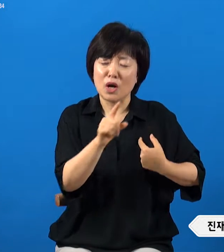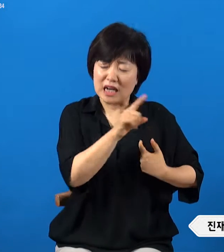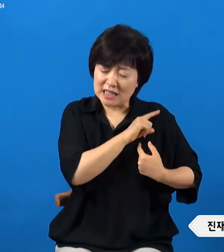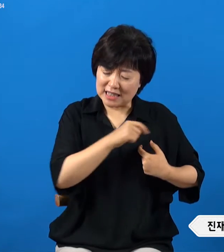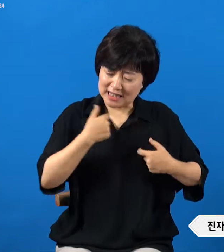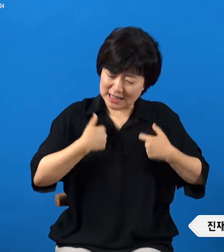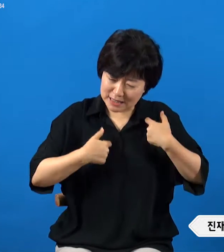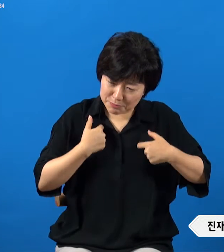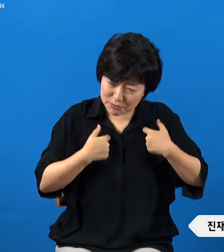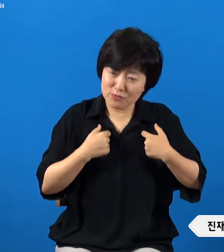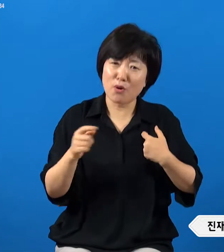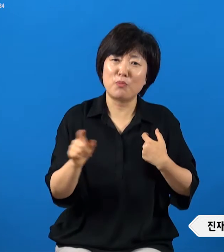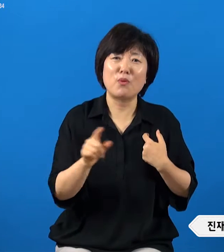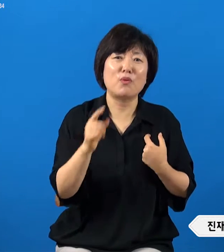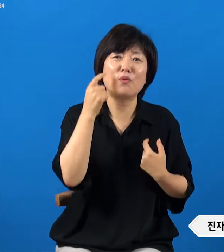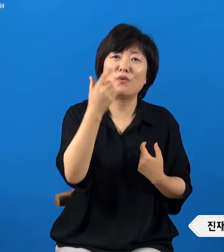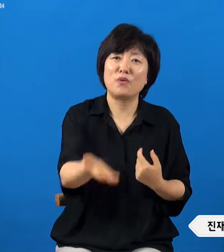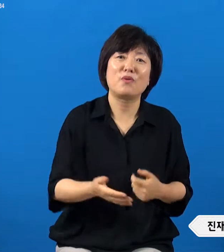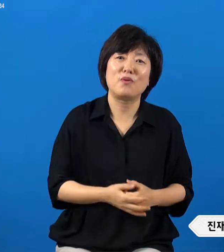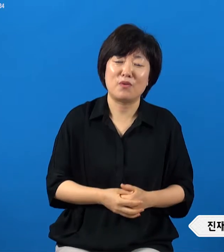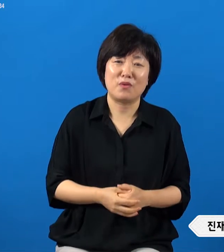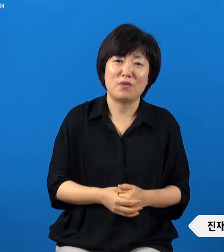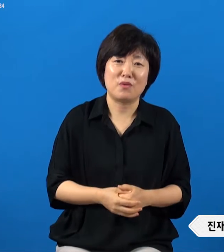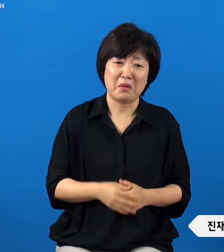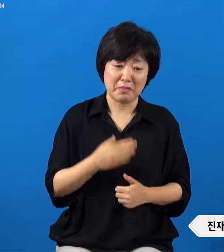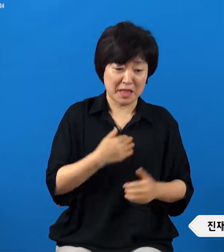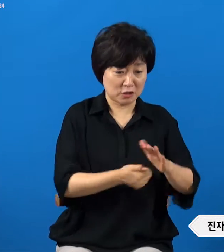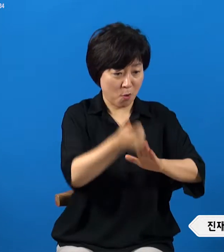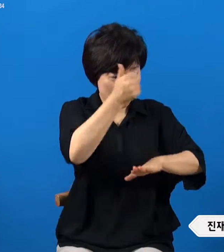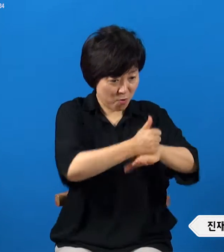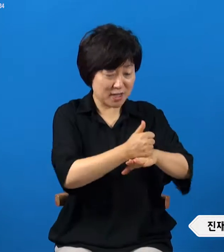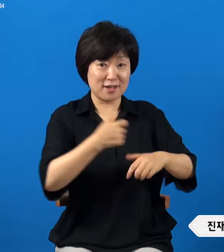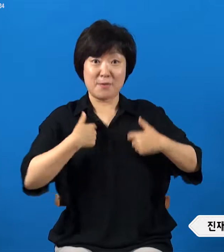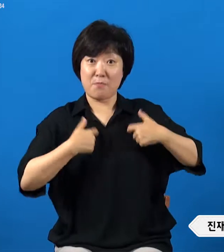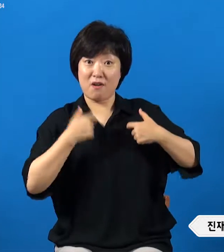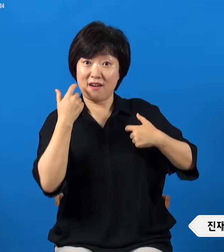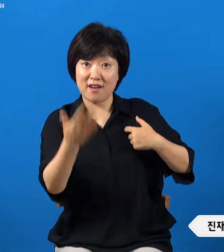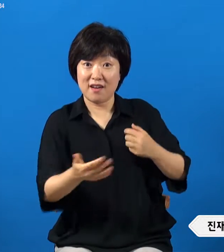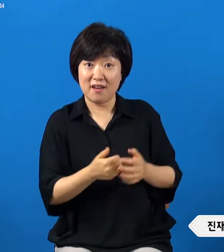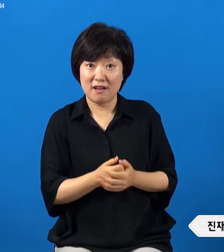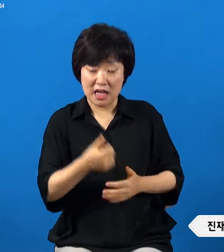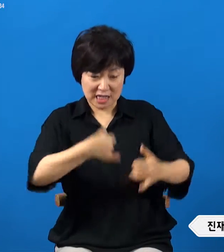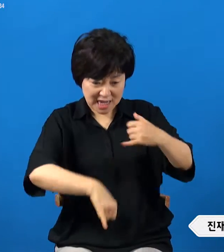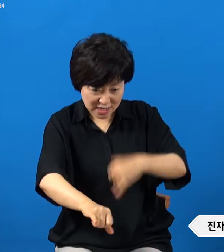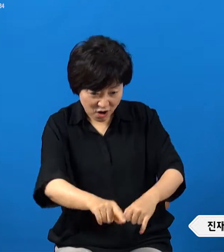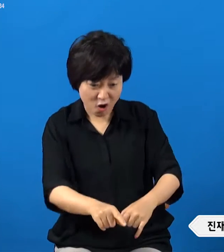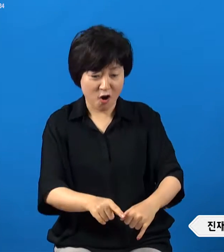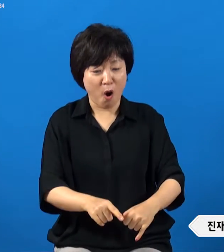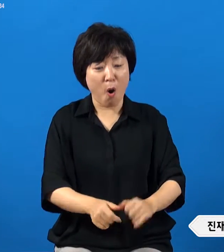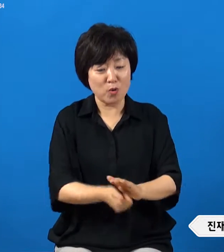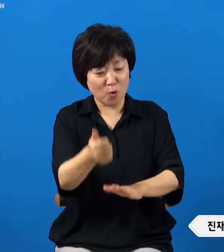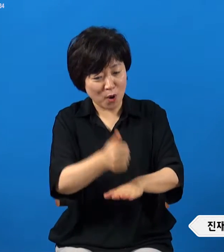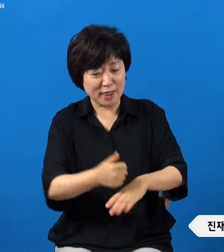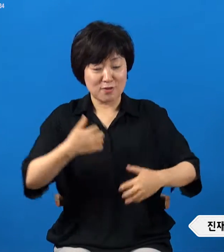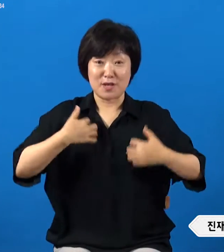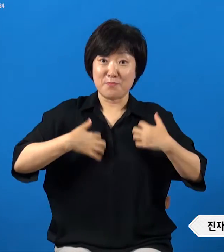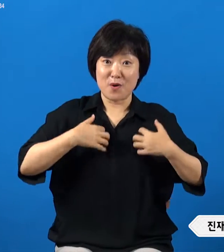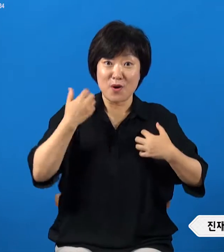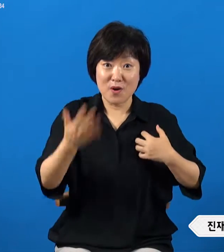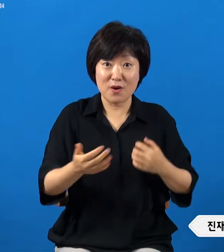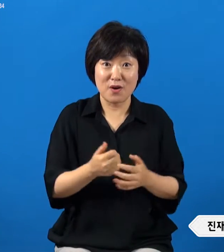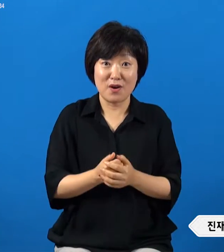가장 기쁜 것이 무엇일까요? 우리의 성공으로 기뻐하십니까? 우리의 자녀들 때문에